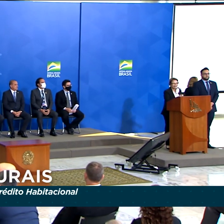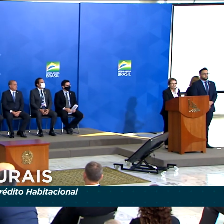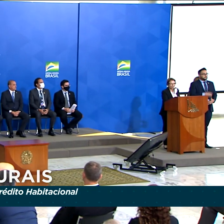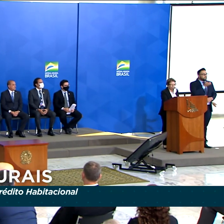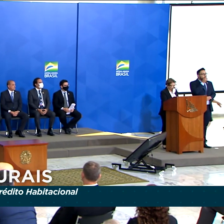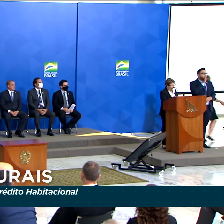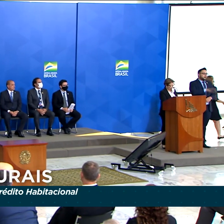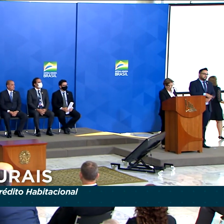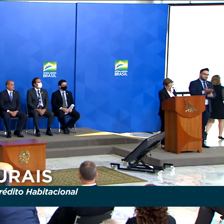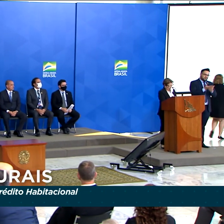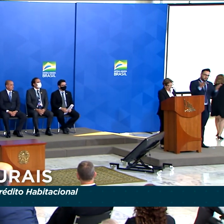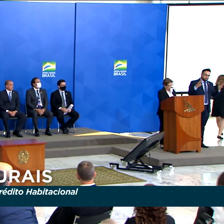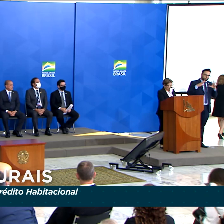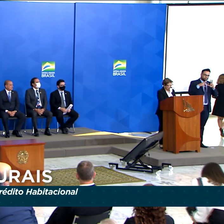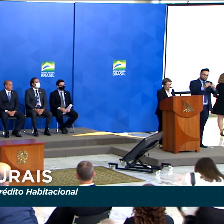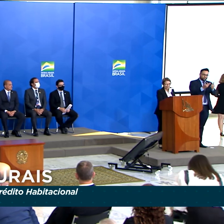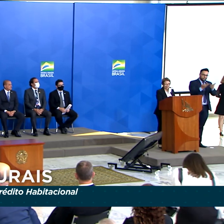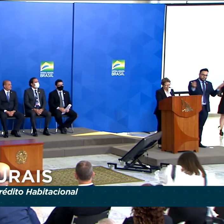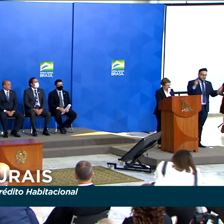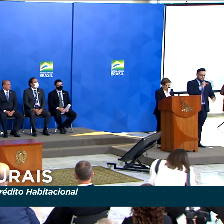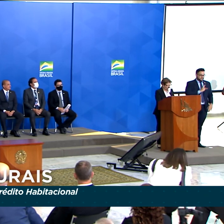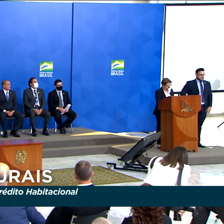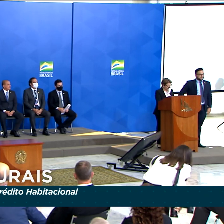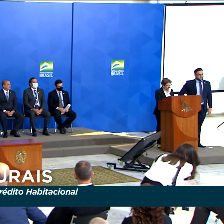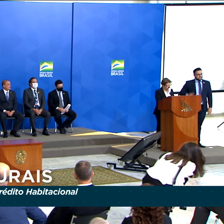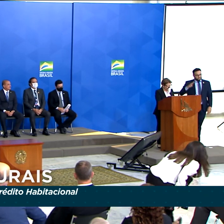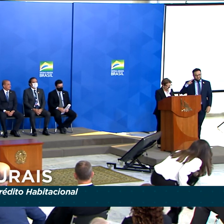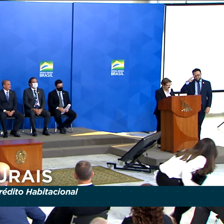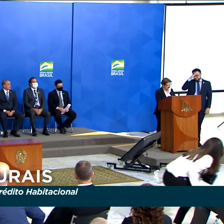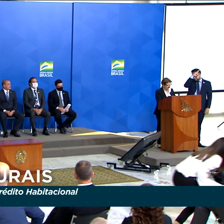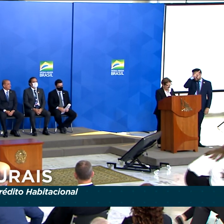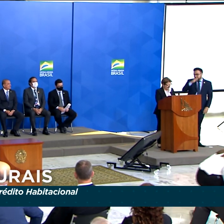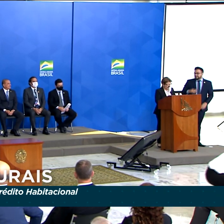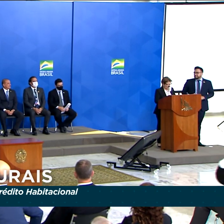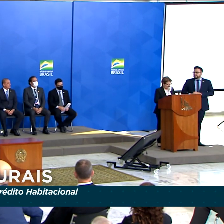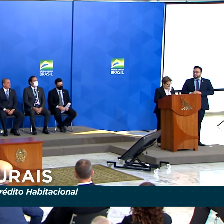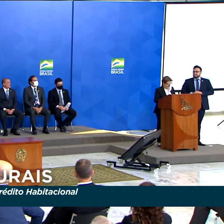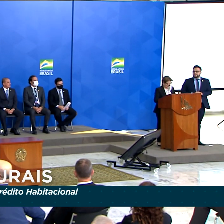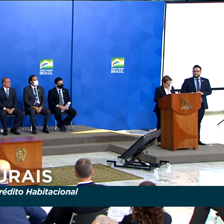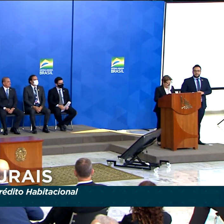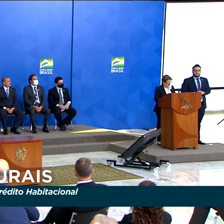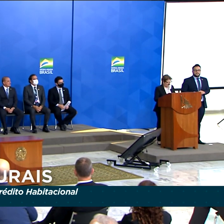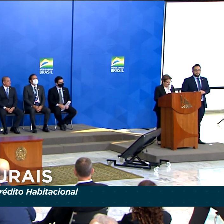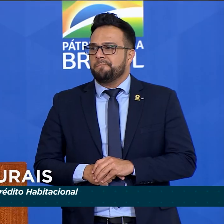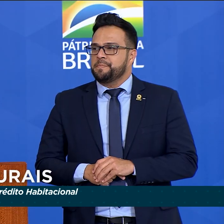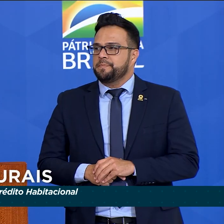Boa tarde a todos, presidente Jair Bolsonaro,